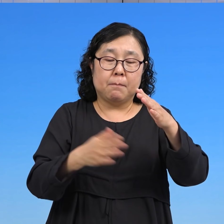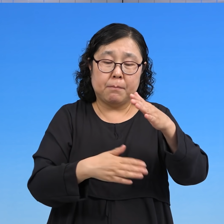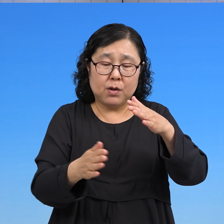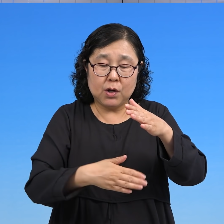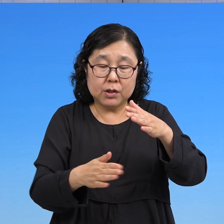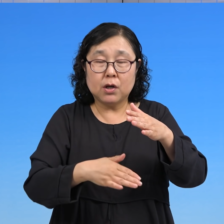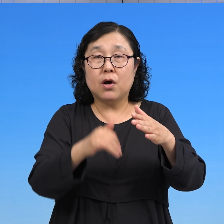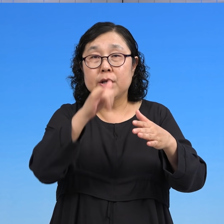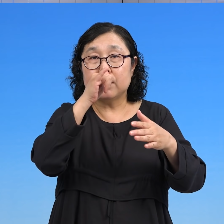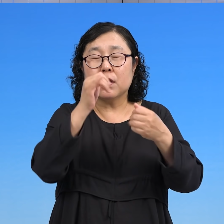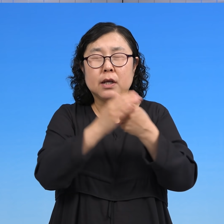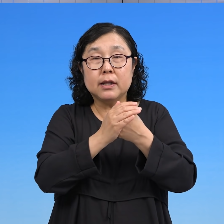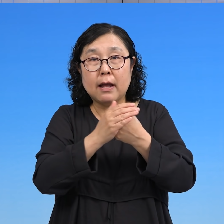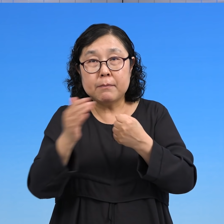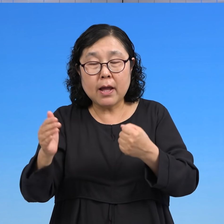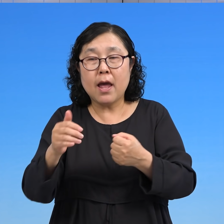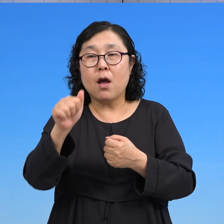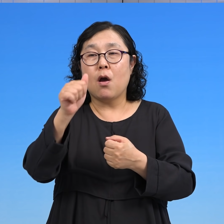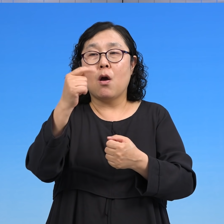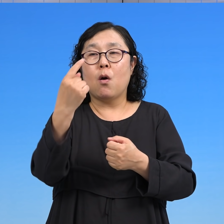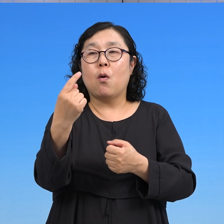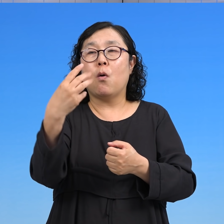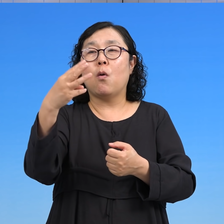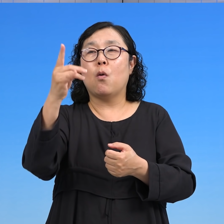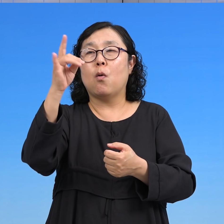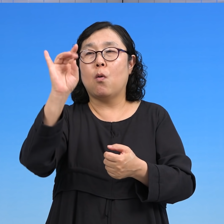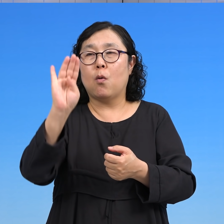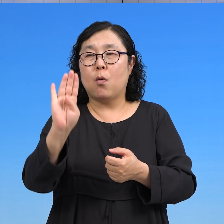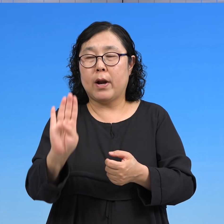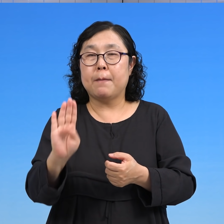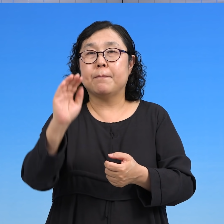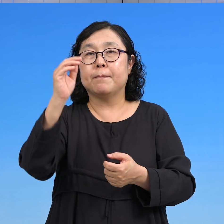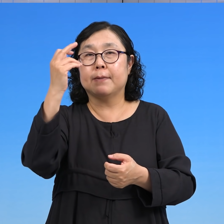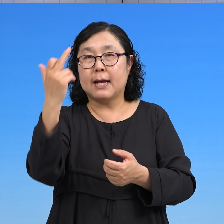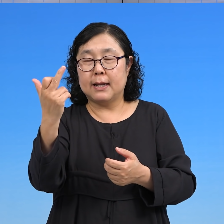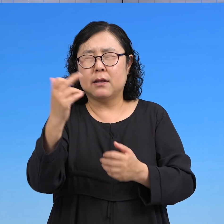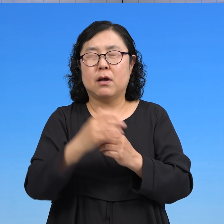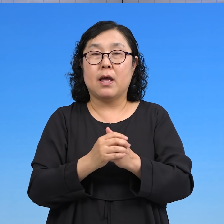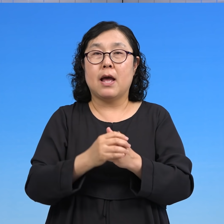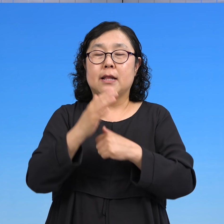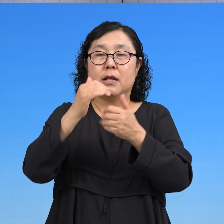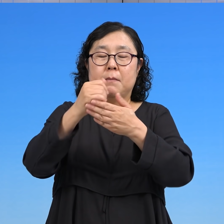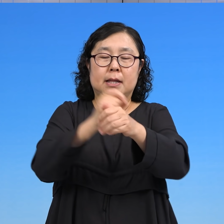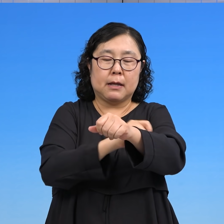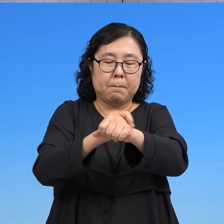때문에 호렙산에서의 하나님의 특별 과외가 통해지는 거 아닙니까?